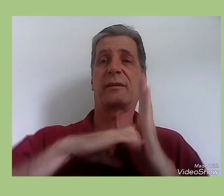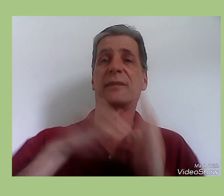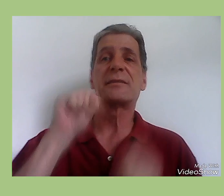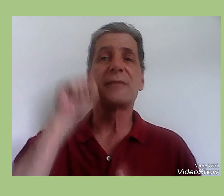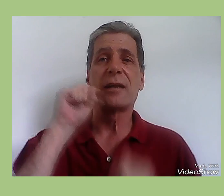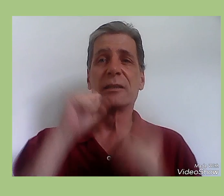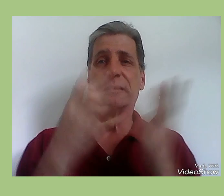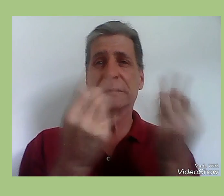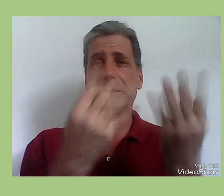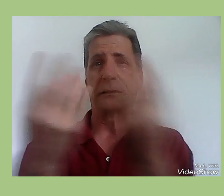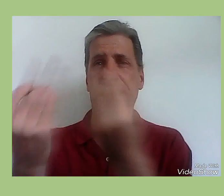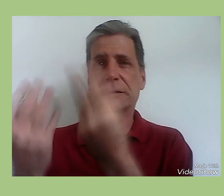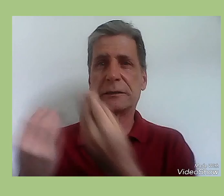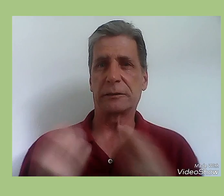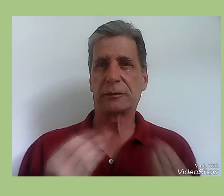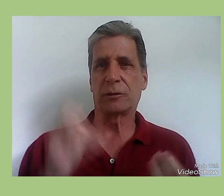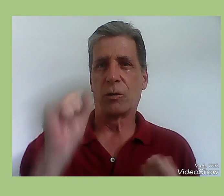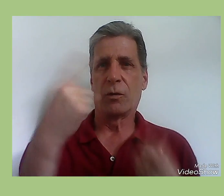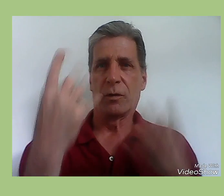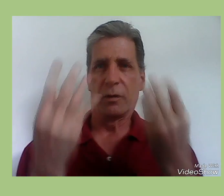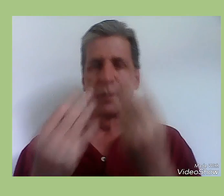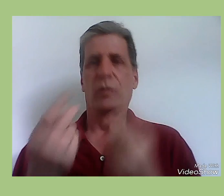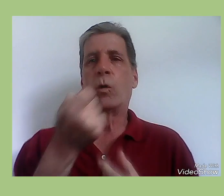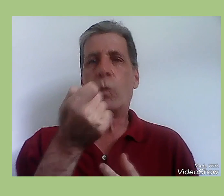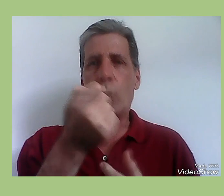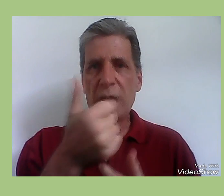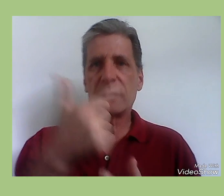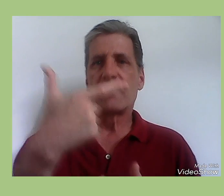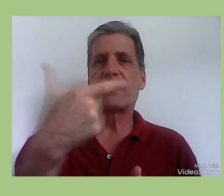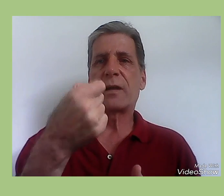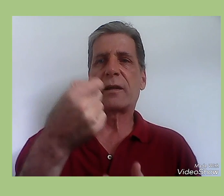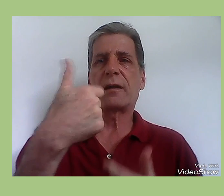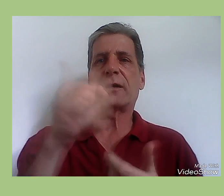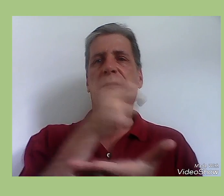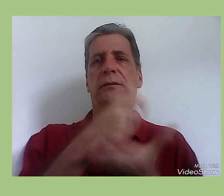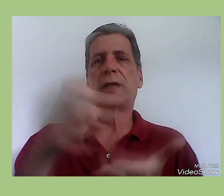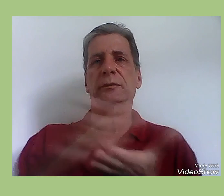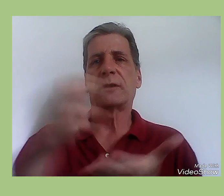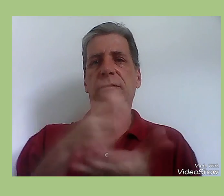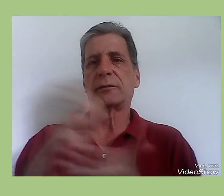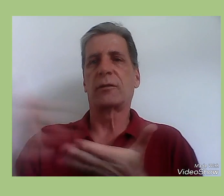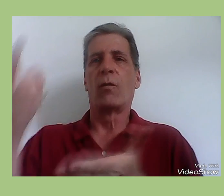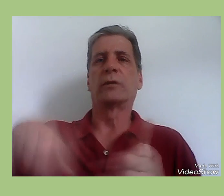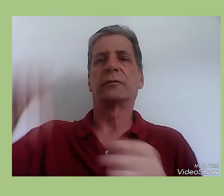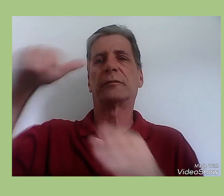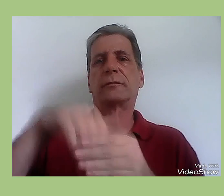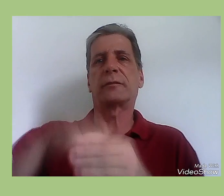que a maioria esmagadora dos senadores sabe que não houve cometimento de crime de responsabilidade. Na